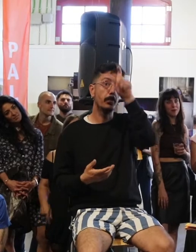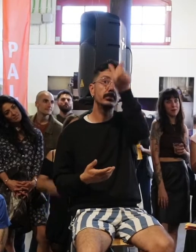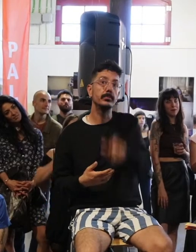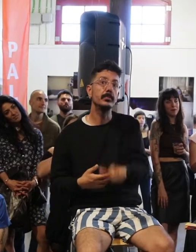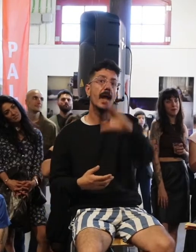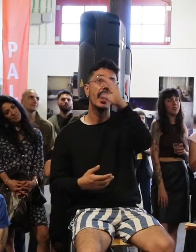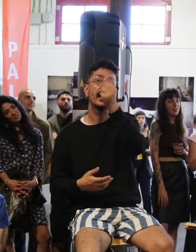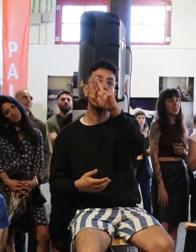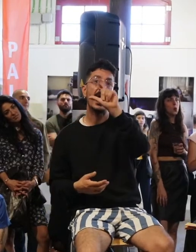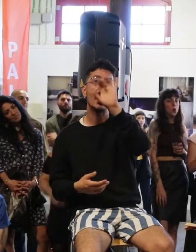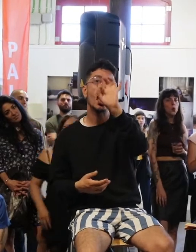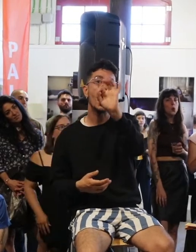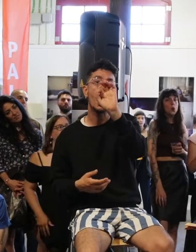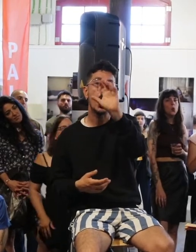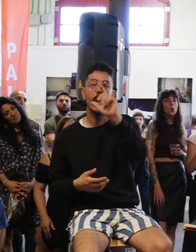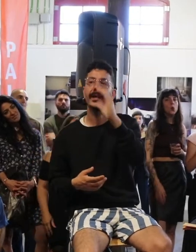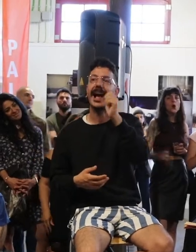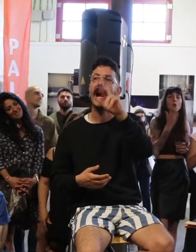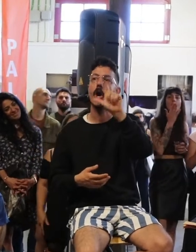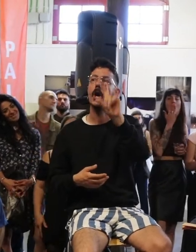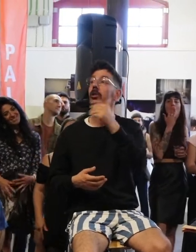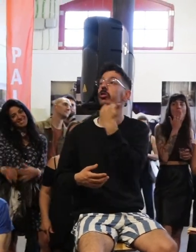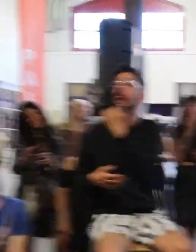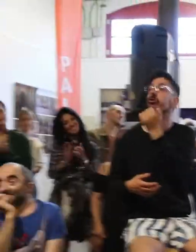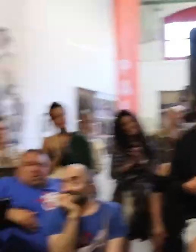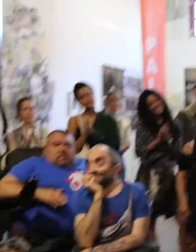Carol i l'Esther, que no són estar ara.